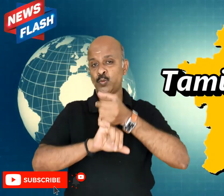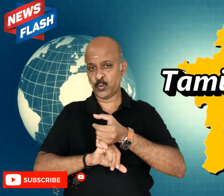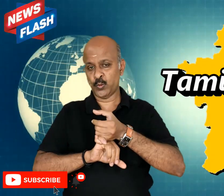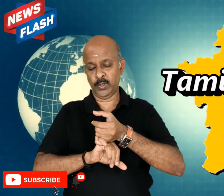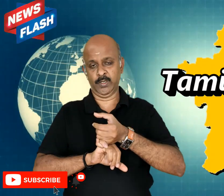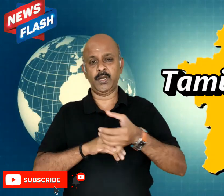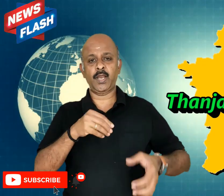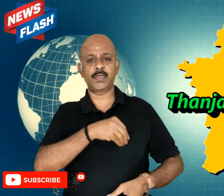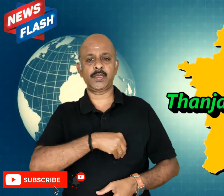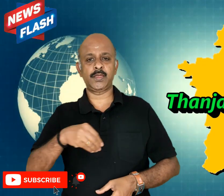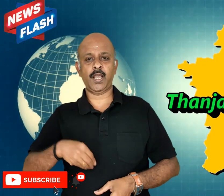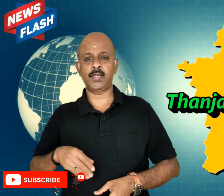இந்த